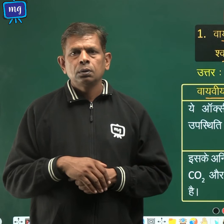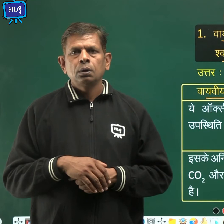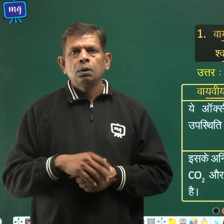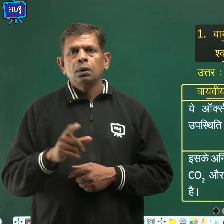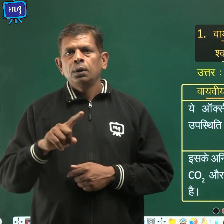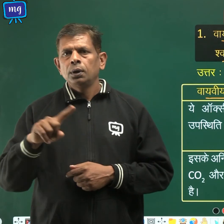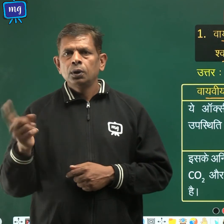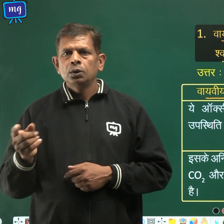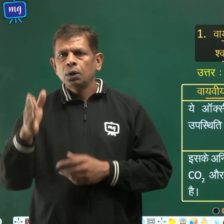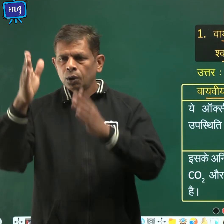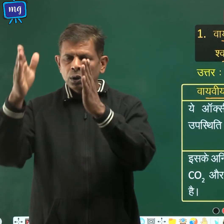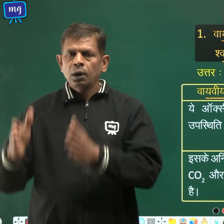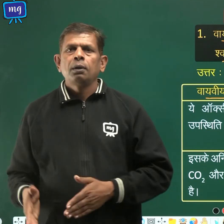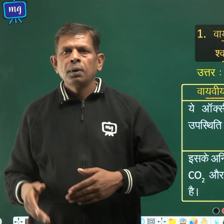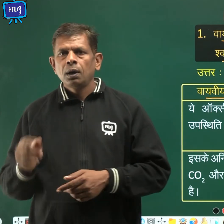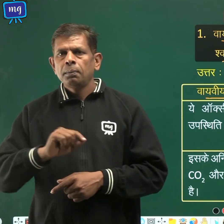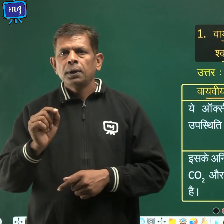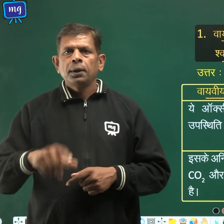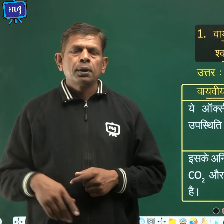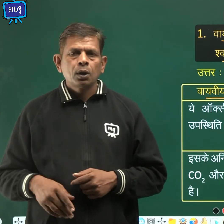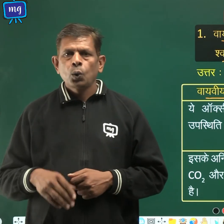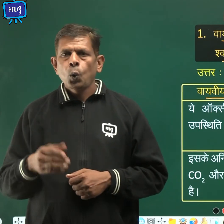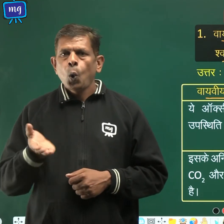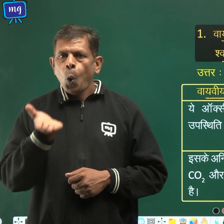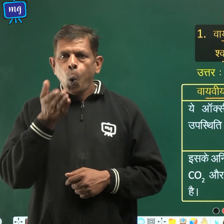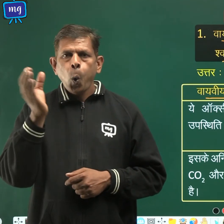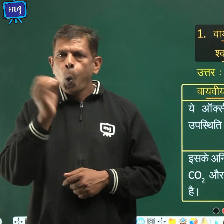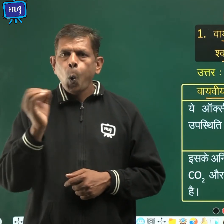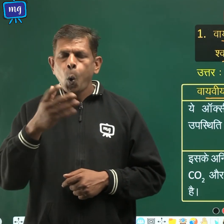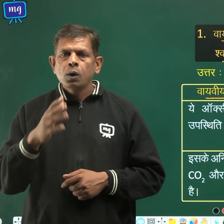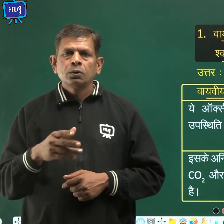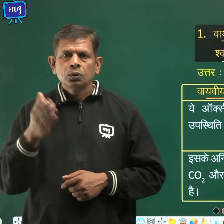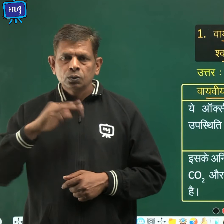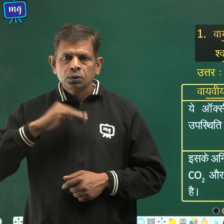और इधर सारणी में हम लिखेंगे अवायवीय श्वसन।